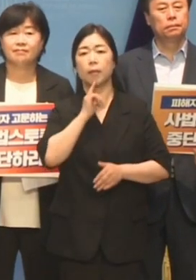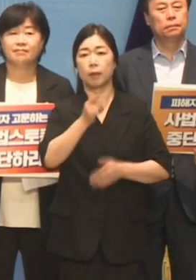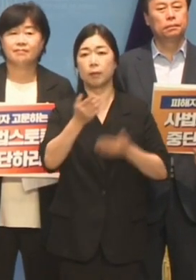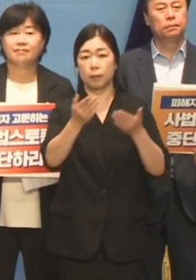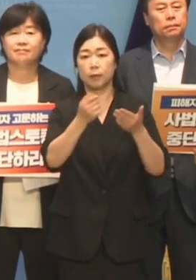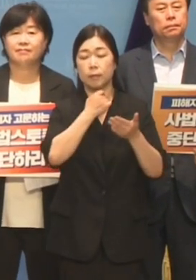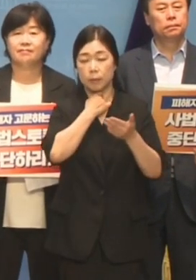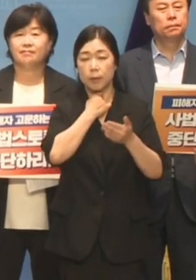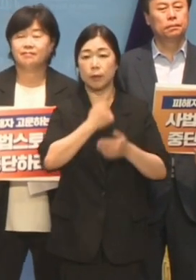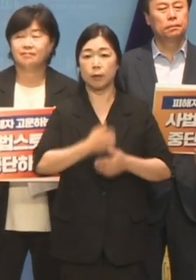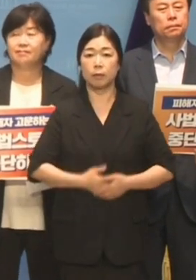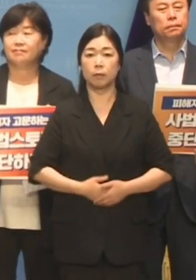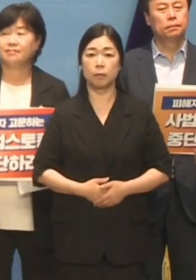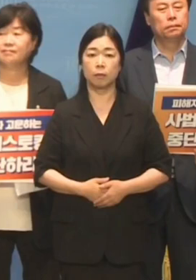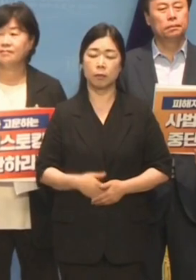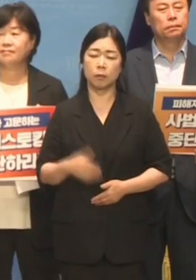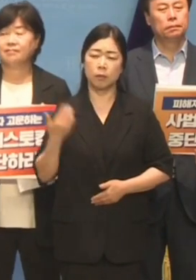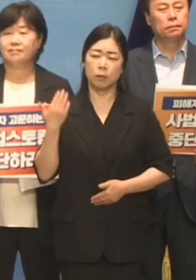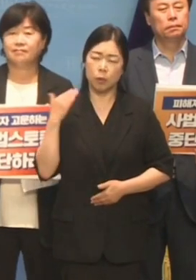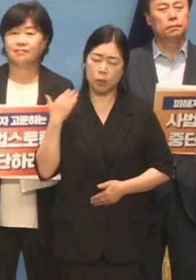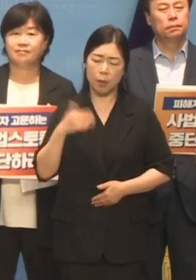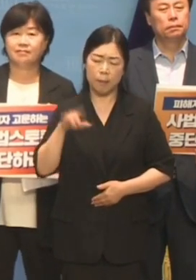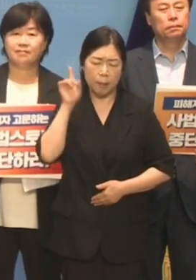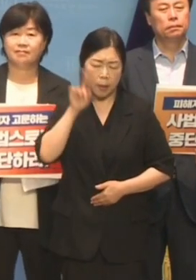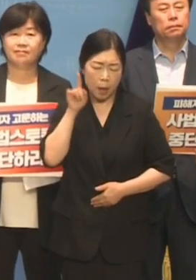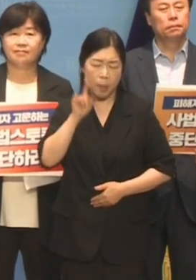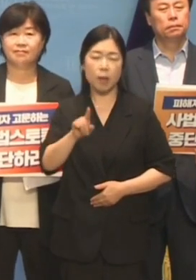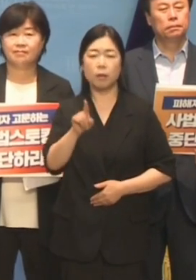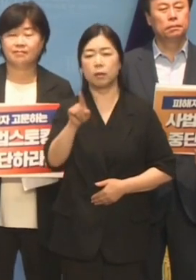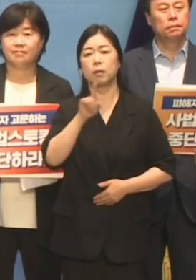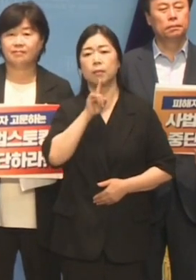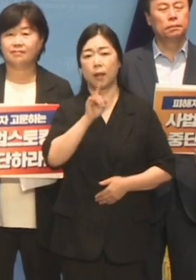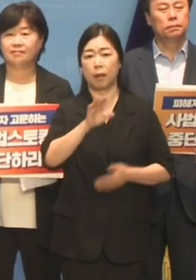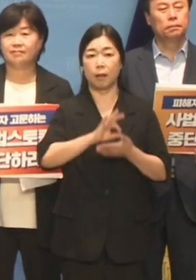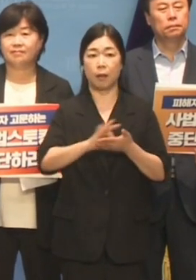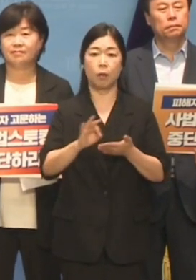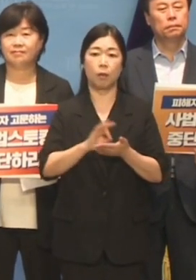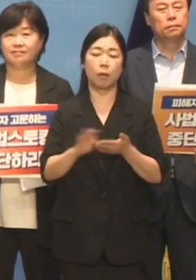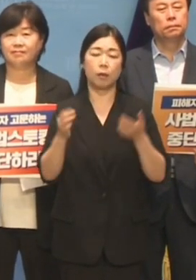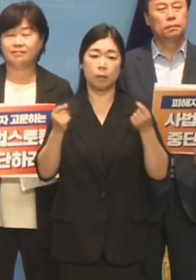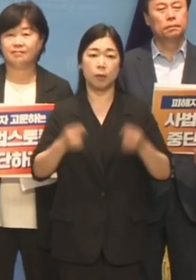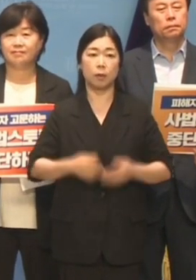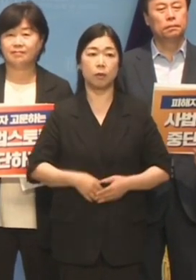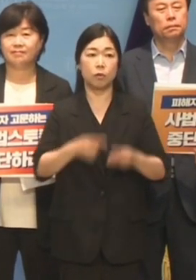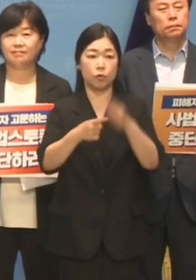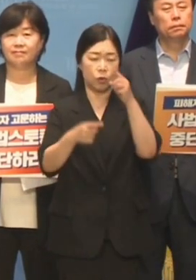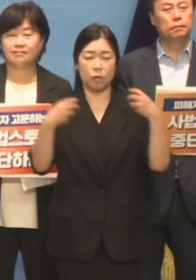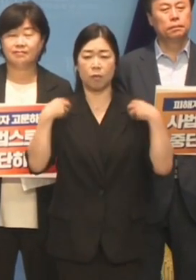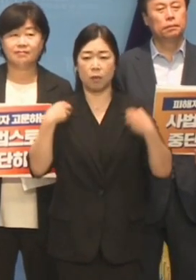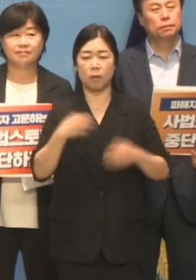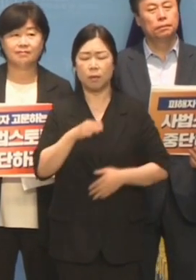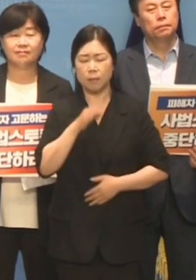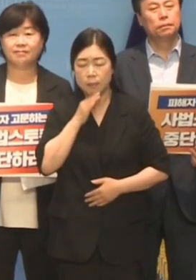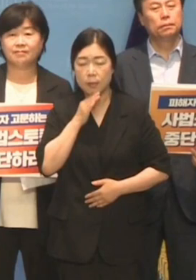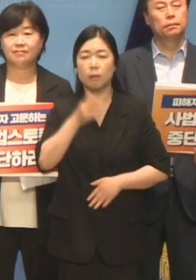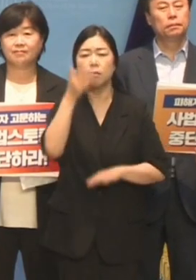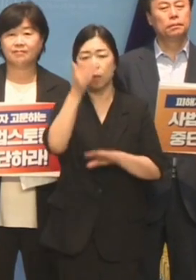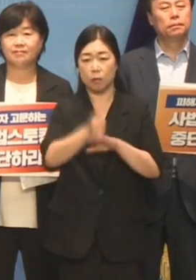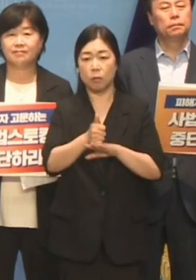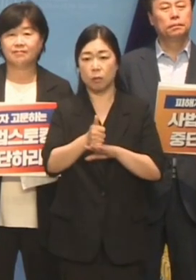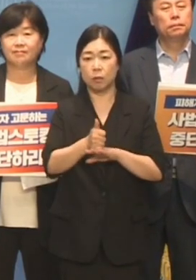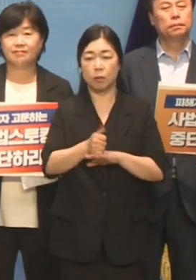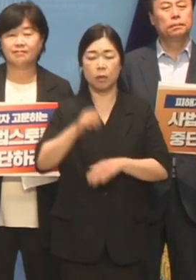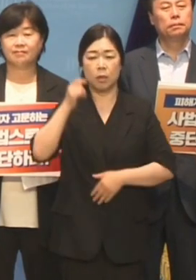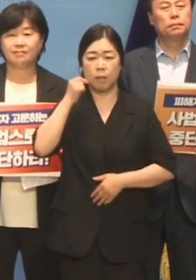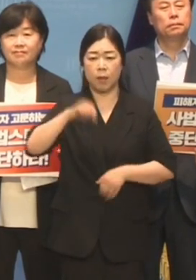말을 요즘에는 하루도 빠지지 않고 쓰는 것 같습니다. 윤석열 정부가 기어이